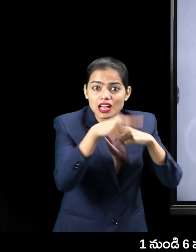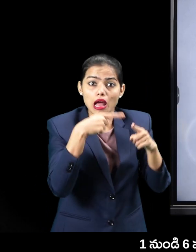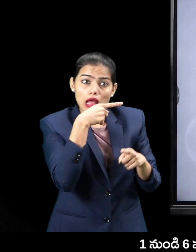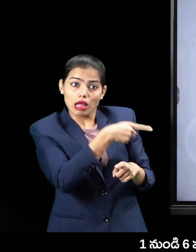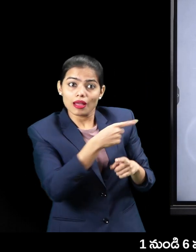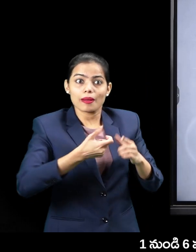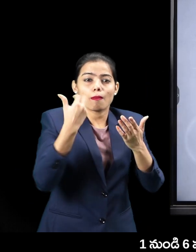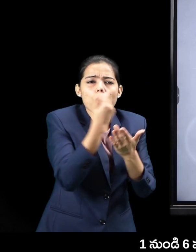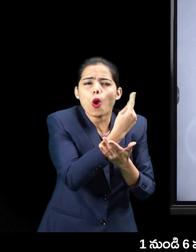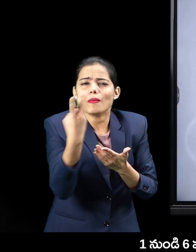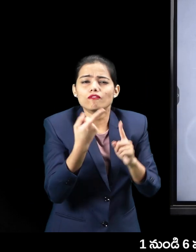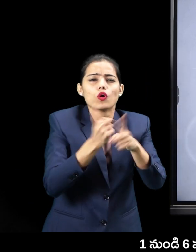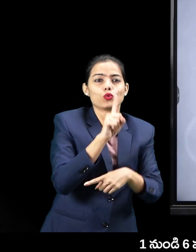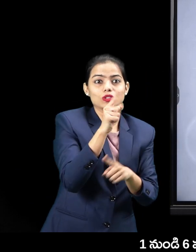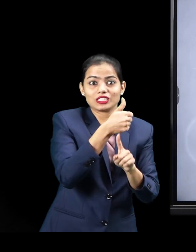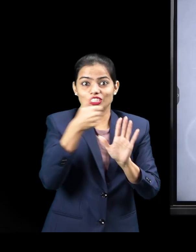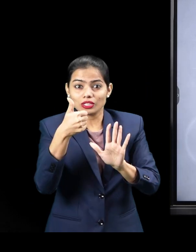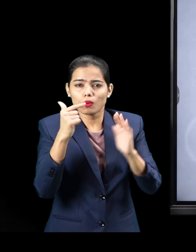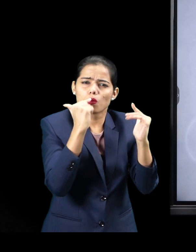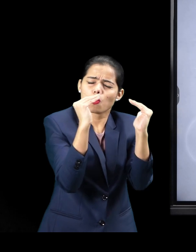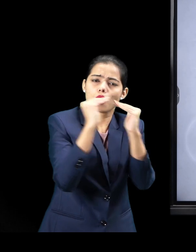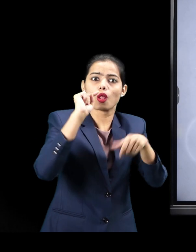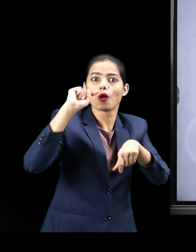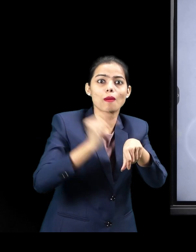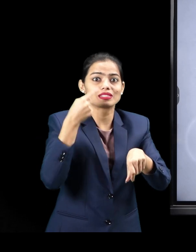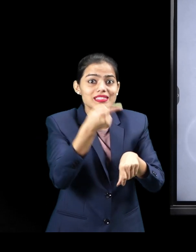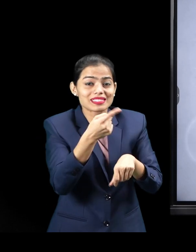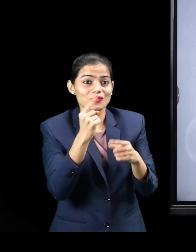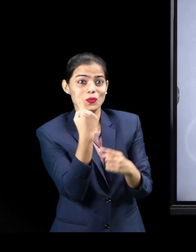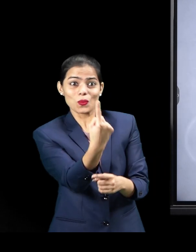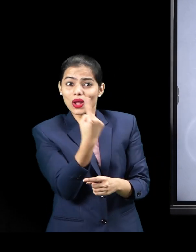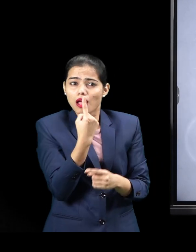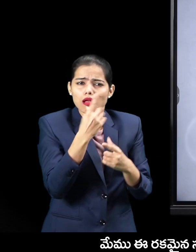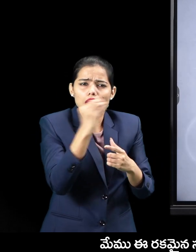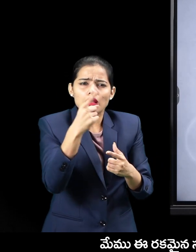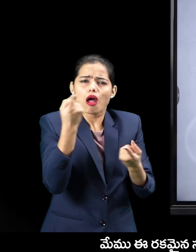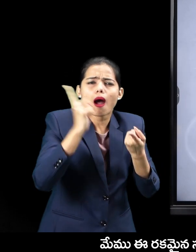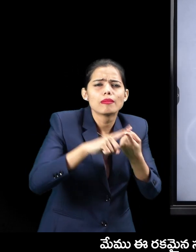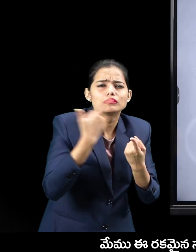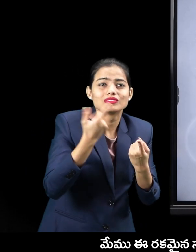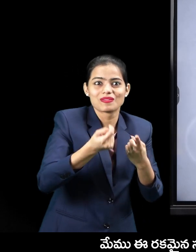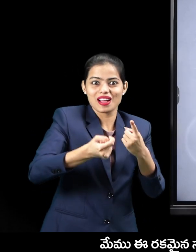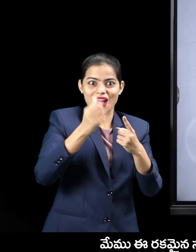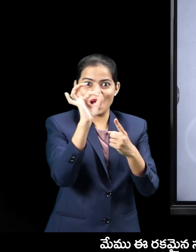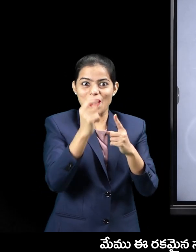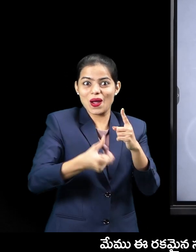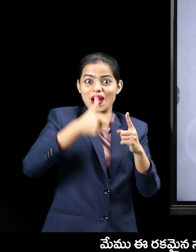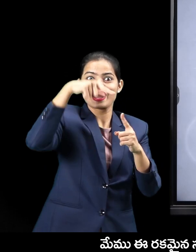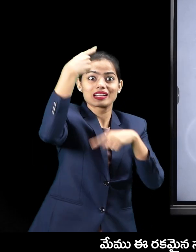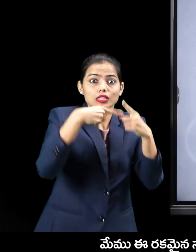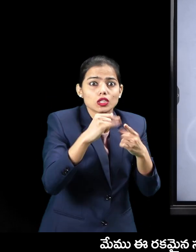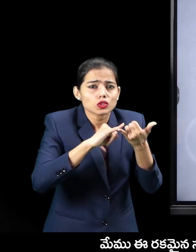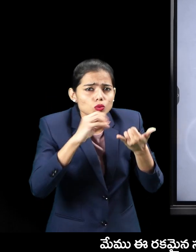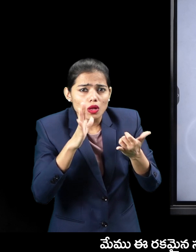సంఖ్యకు సమానమైన అవకాశం ఉంటుంది, నాణెం విసిరేసే సందర్భంలో కూడా. కాబట్టి మనం ఈ రకమైన సంఘటనను